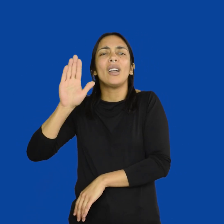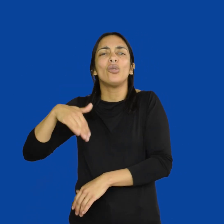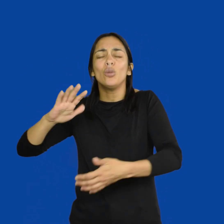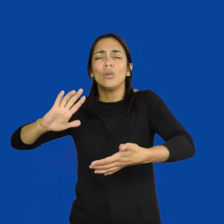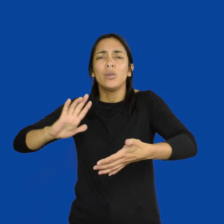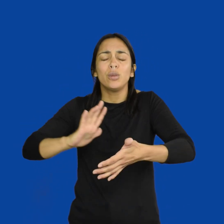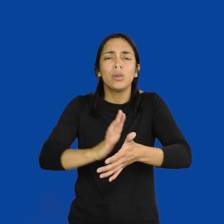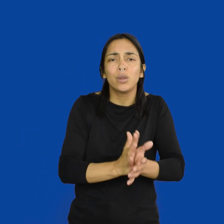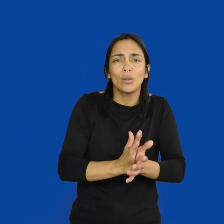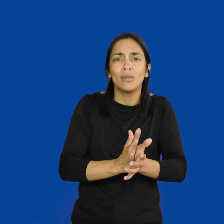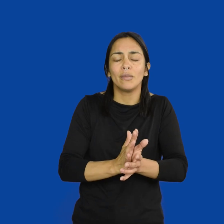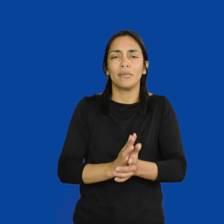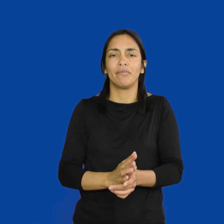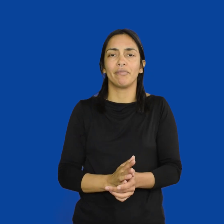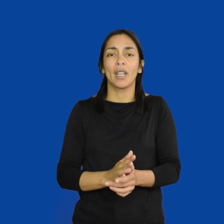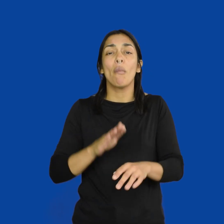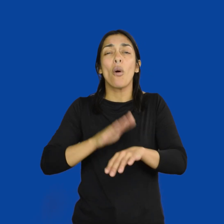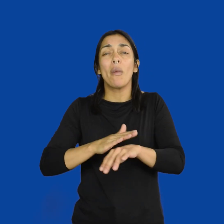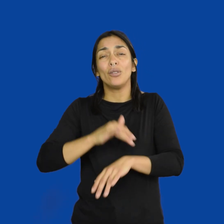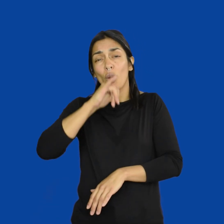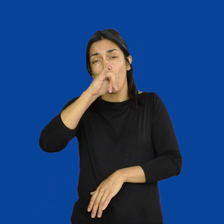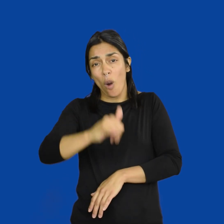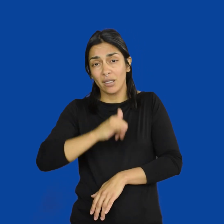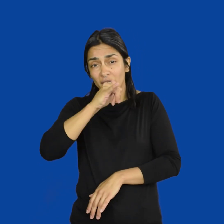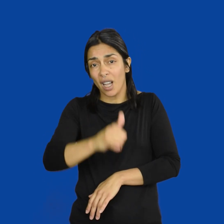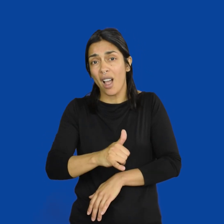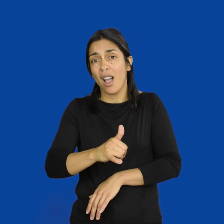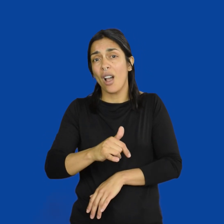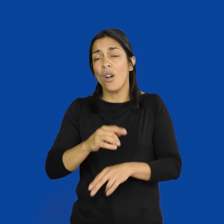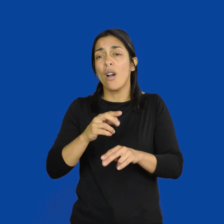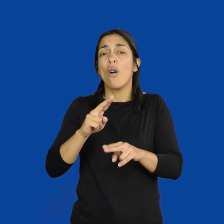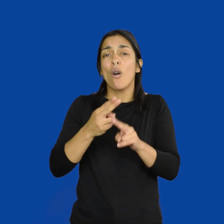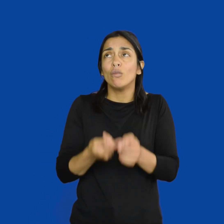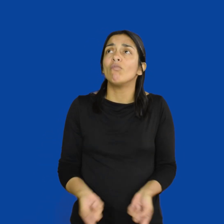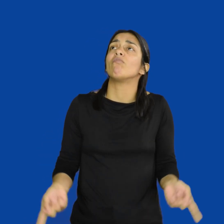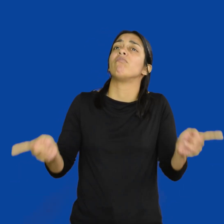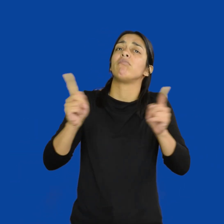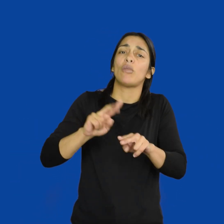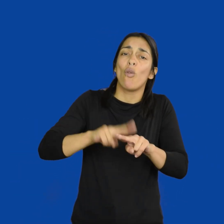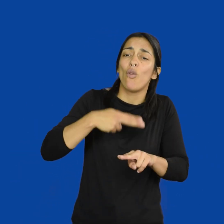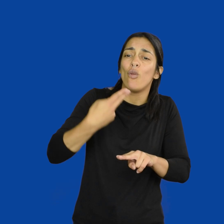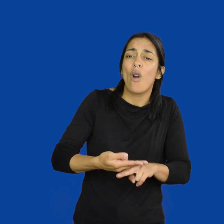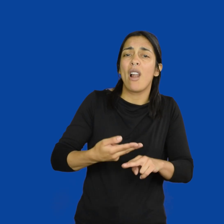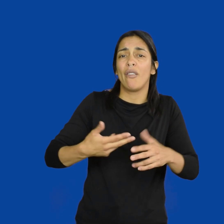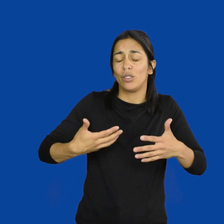los acontecimientos. El trauma, y su respuesta, era colectivo, era el